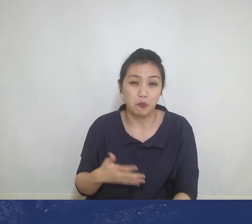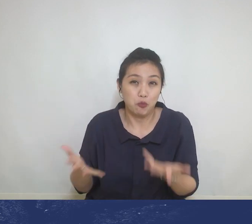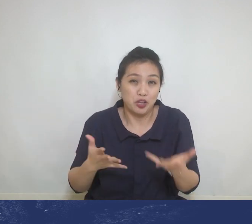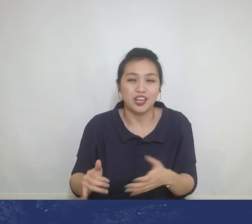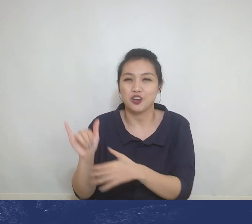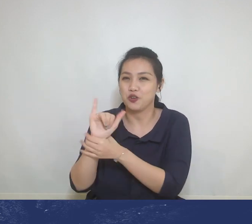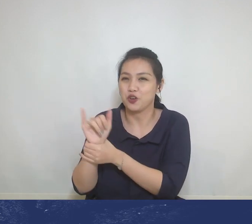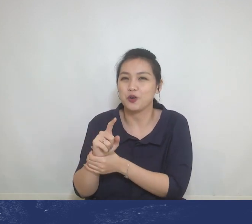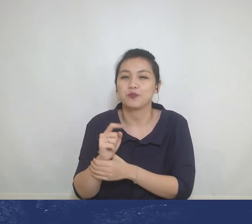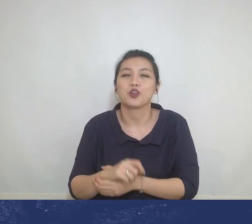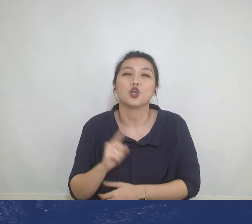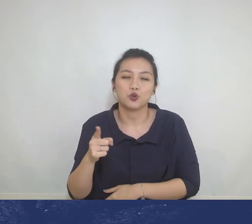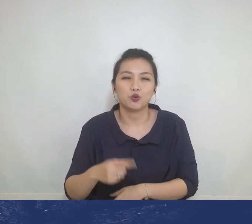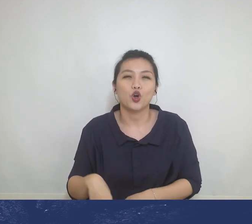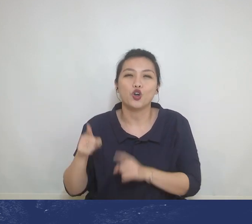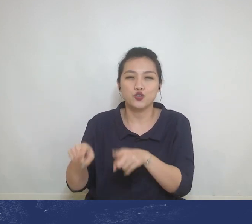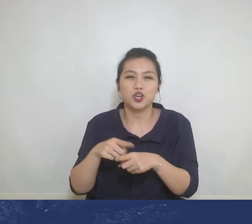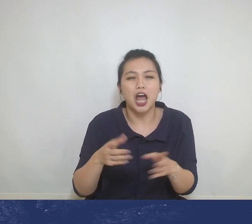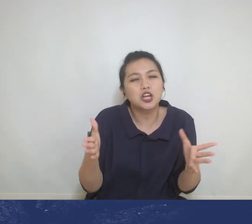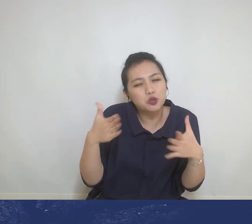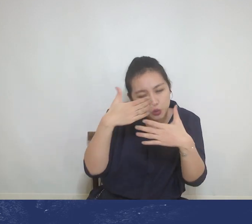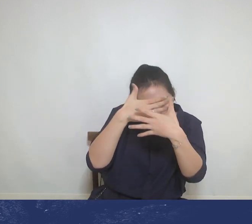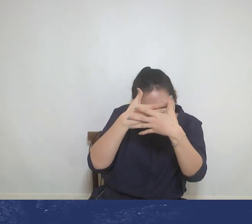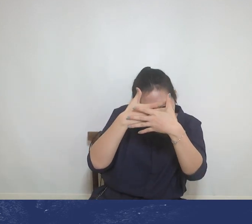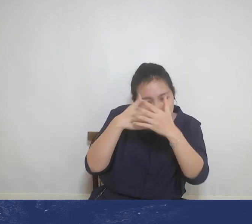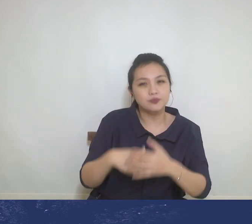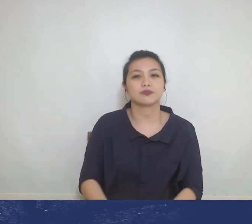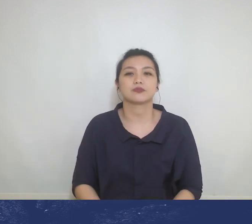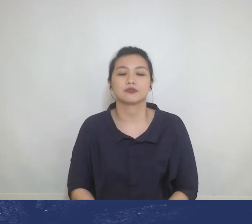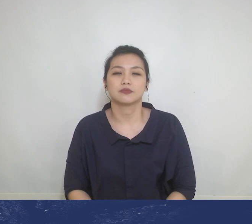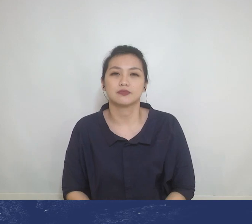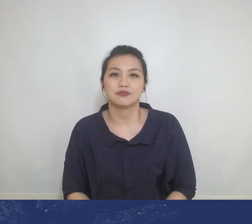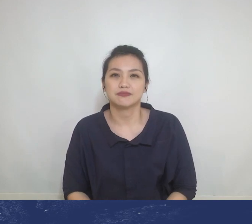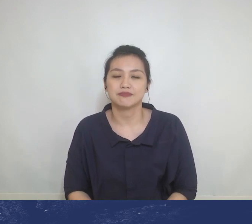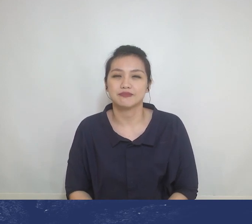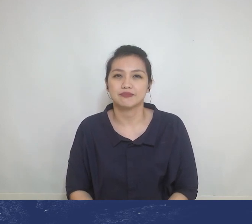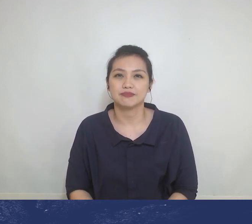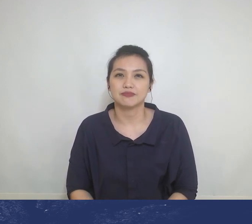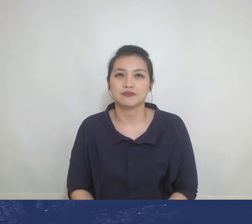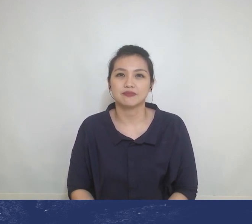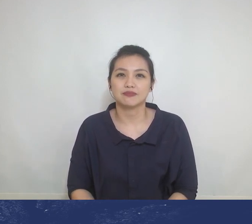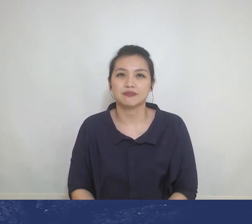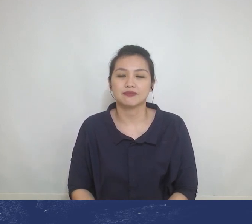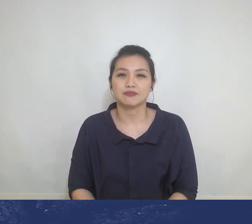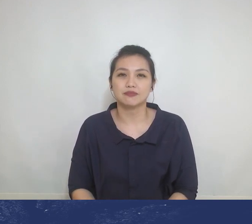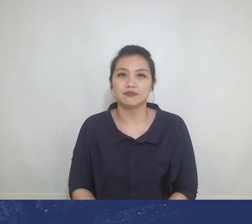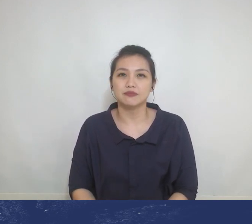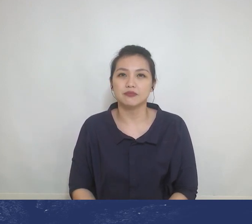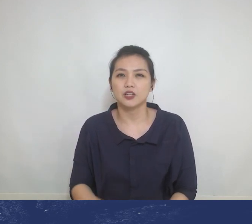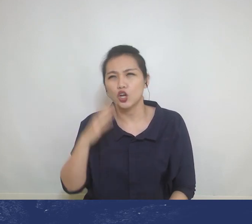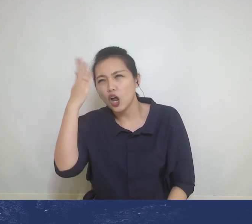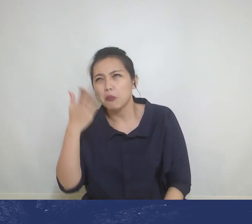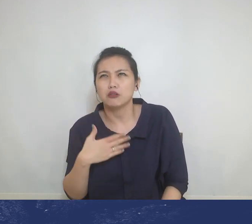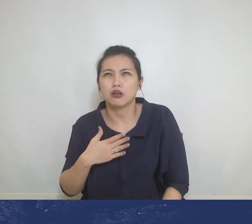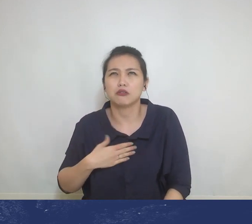ini juga karakternya introvert, mungkin kayak gitu. Saya percaya dia tuh pasti mikir kayak, aduh kok aku melakukan kesalahan itu ya. Akhirnya kayak gak